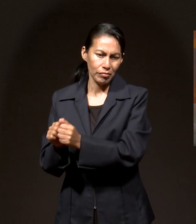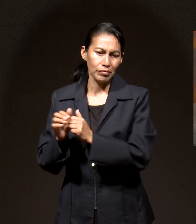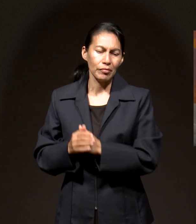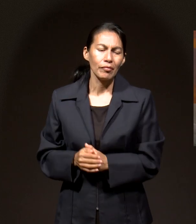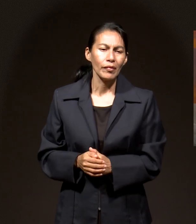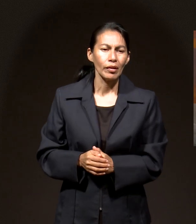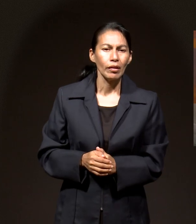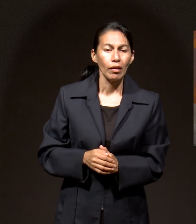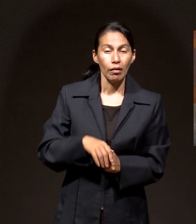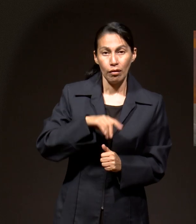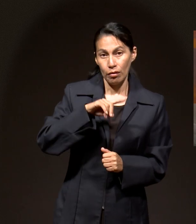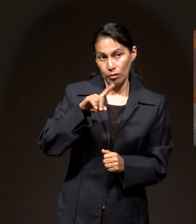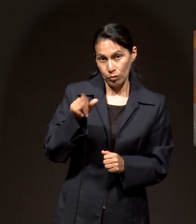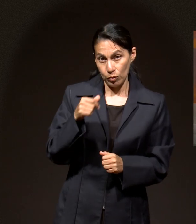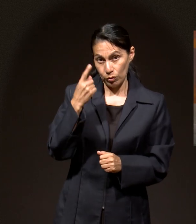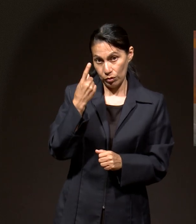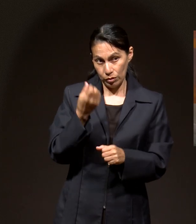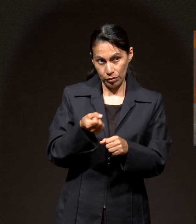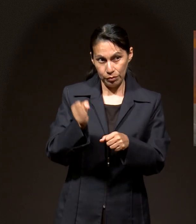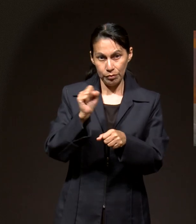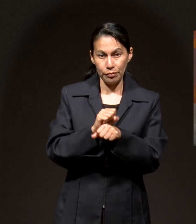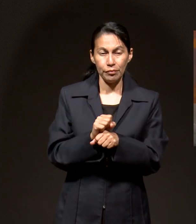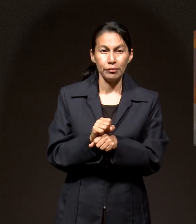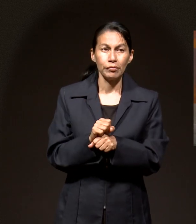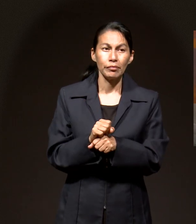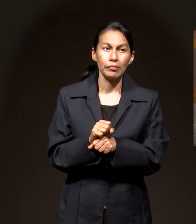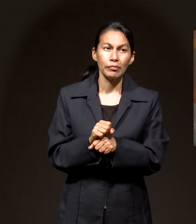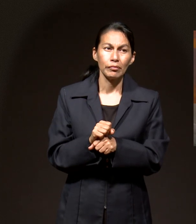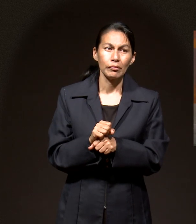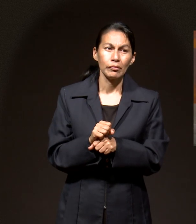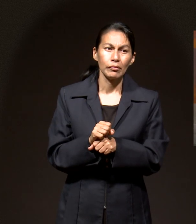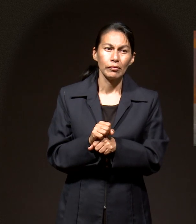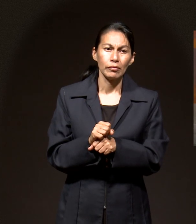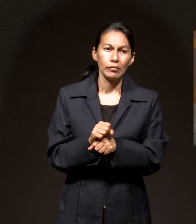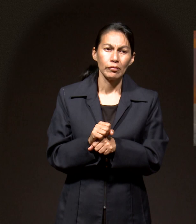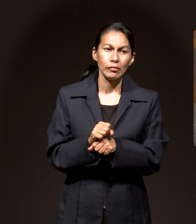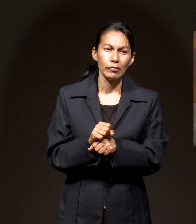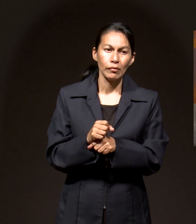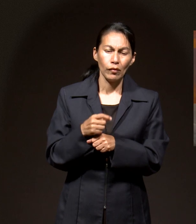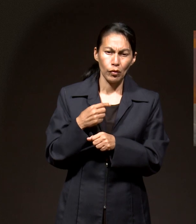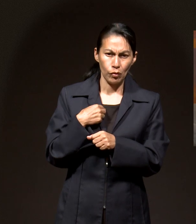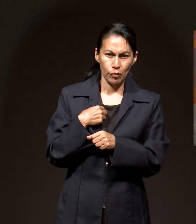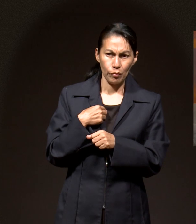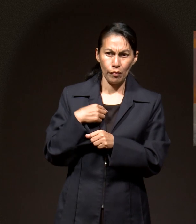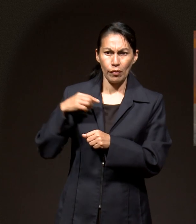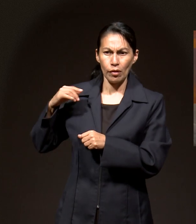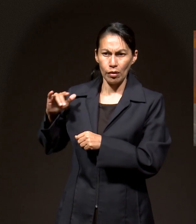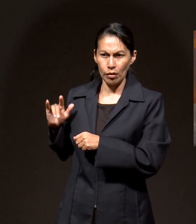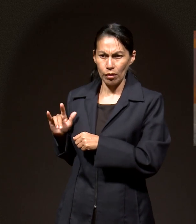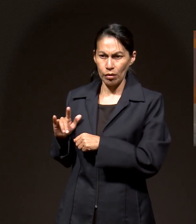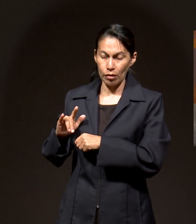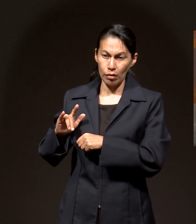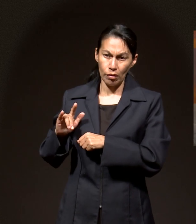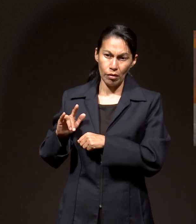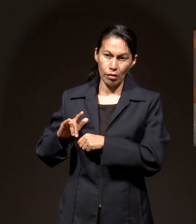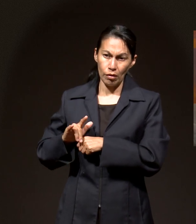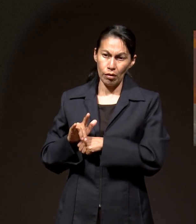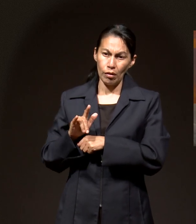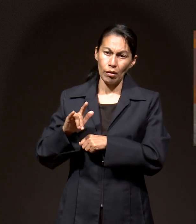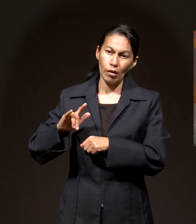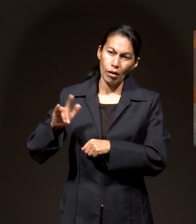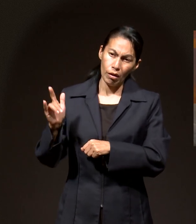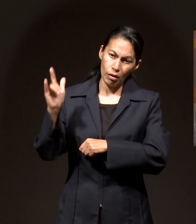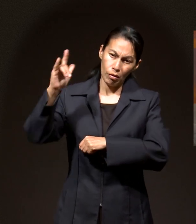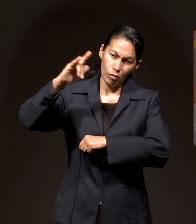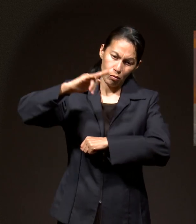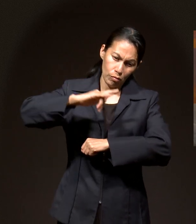interesante, pastor. Fíjese, cuando después de estar allá todo este tiempo en la conferencia, yo iba de regreso al aeropuerto ya para volar de